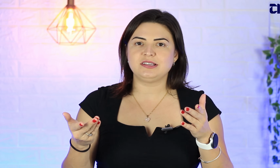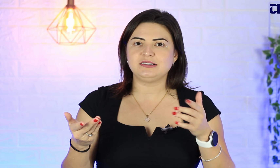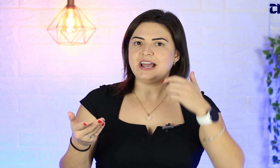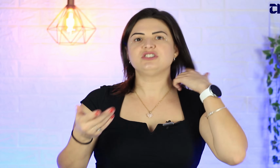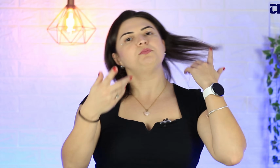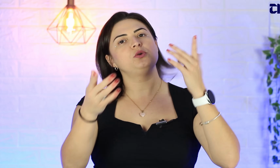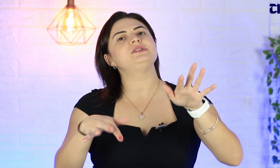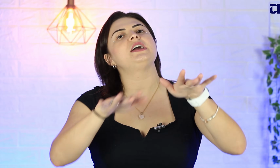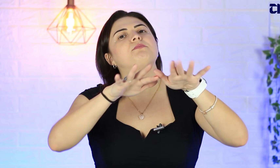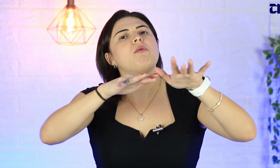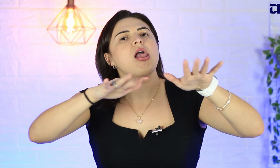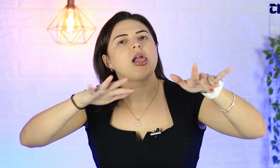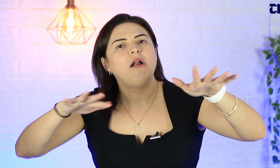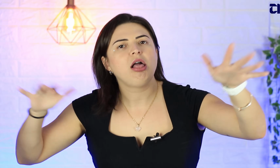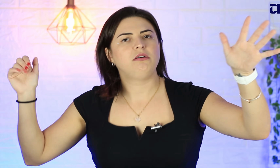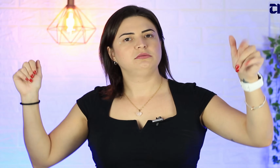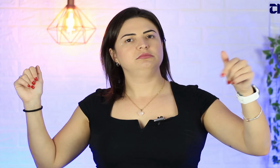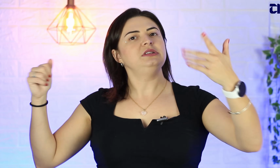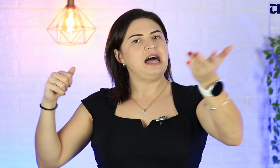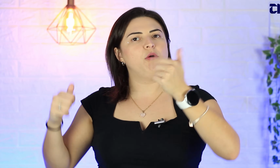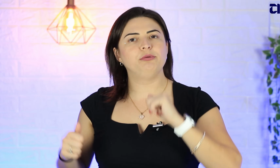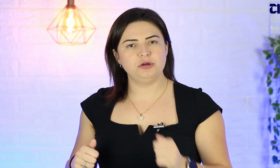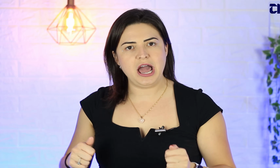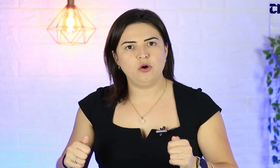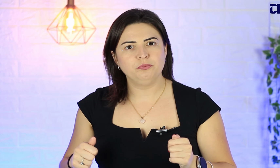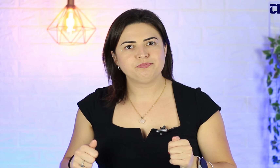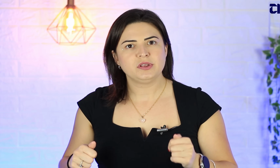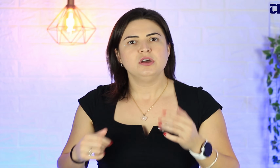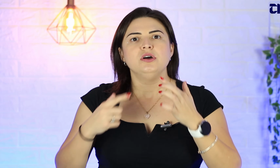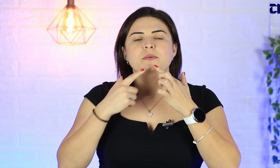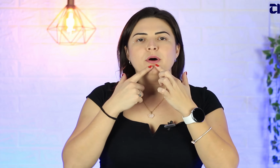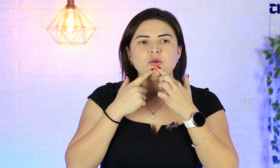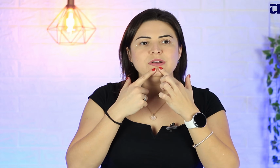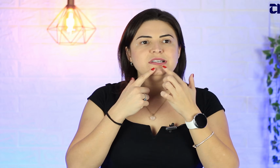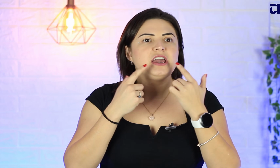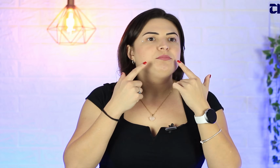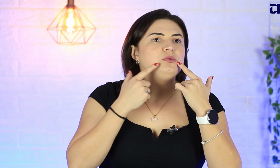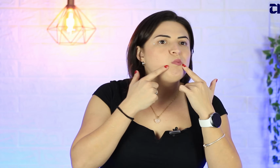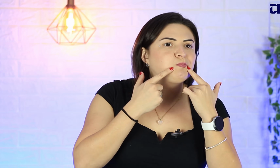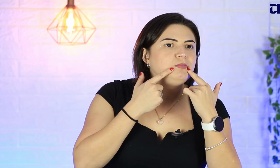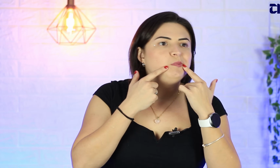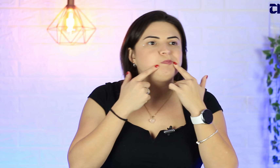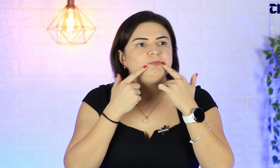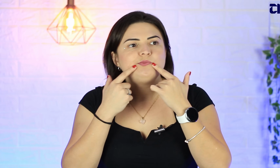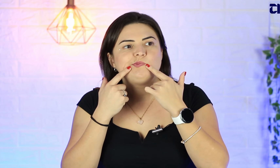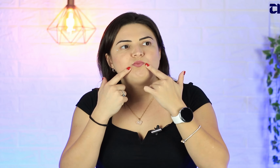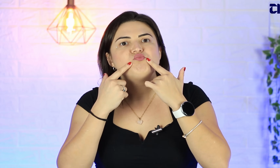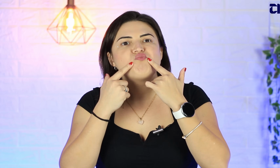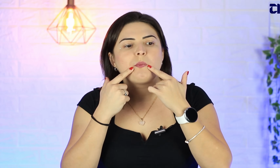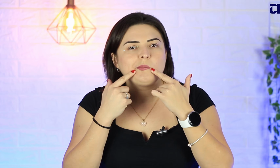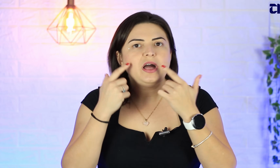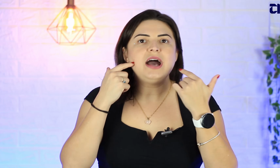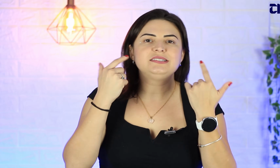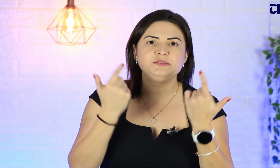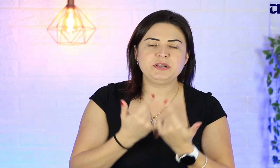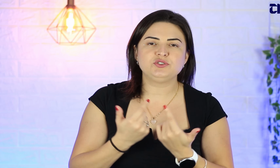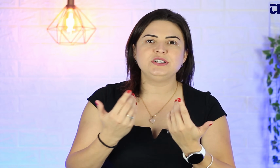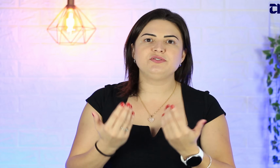estratégias, por um exemplo, lá o plural, por um exemplo, as expressões